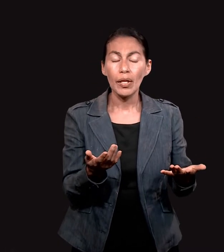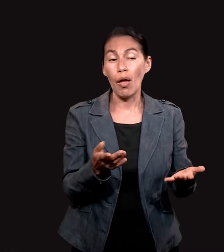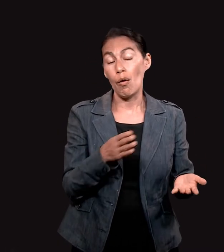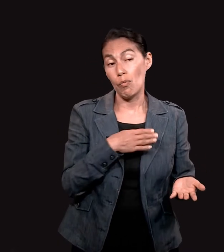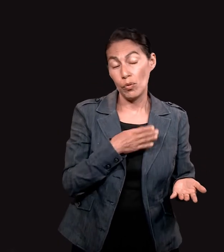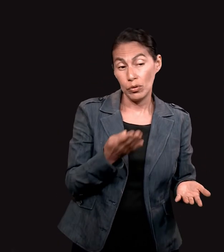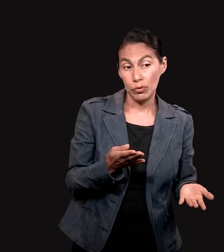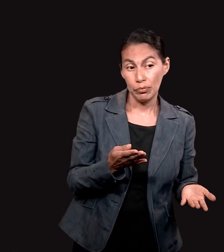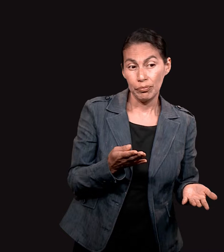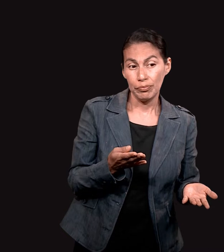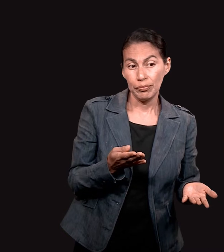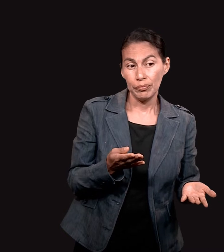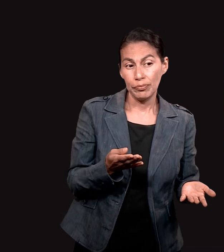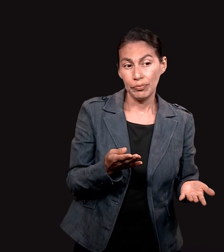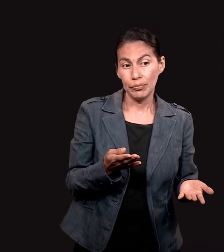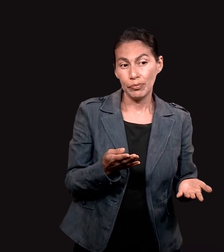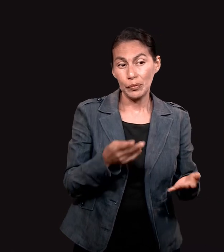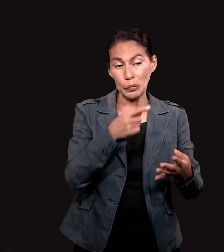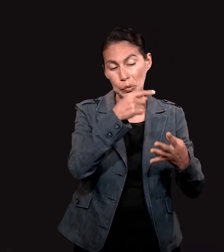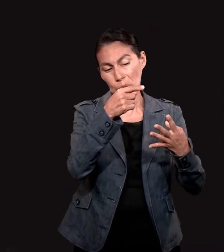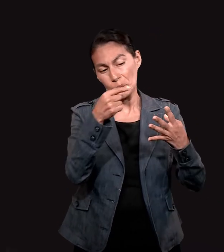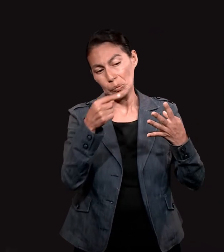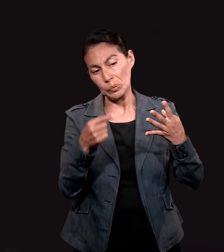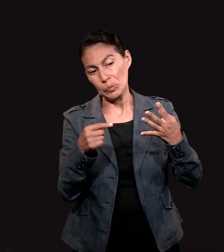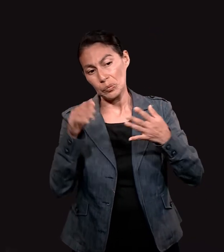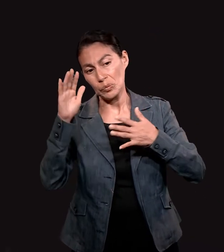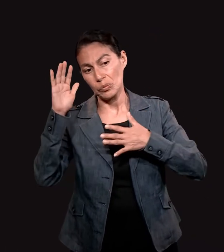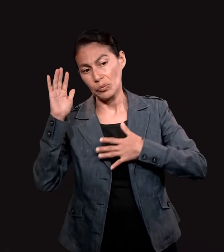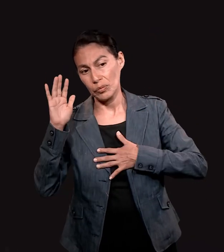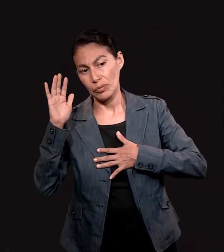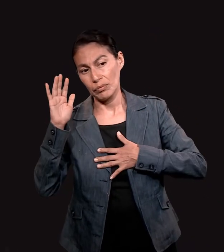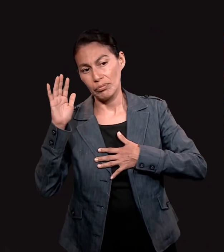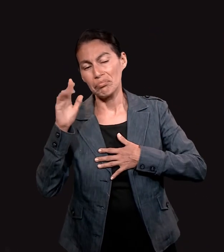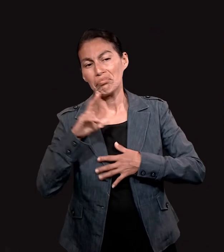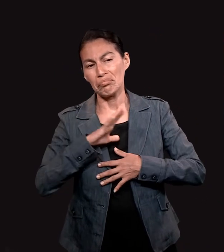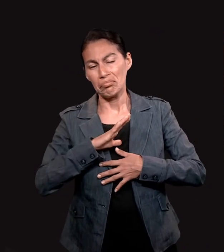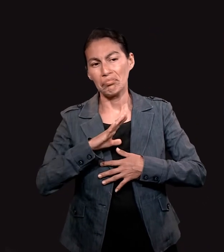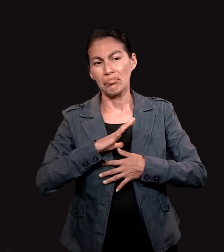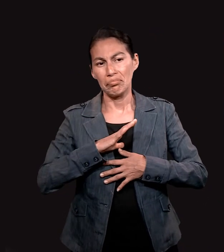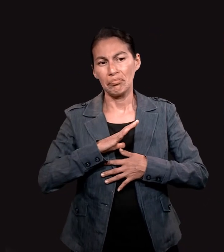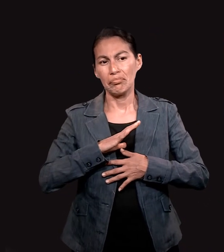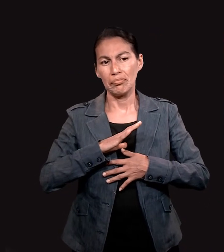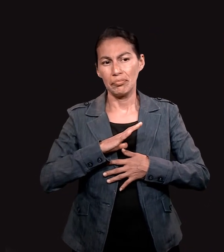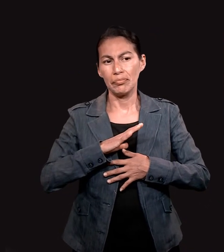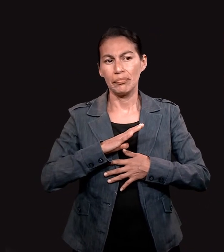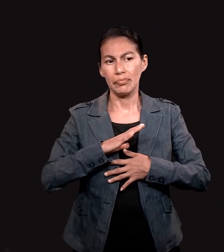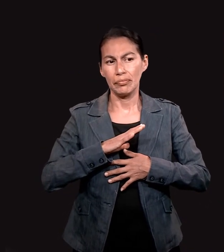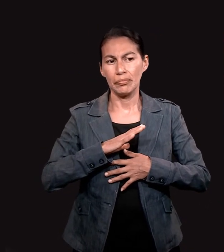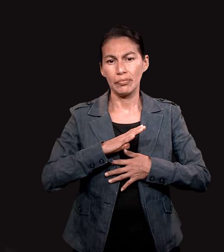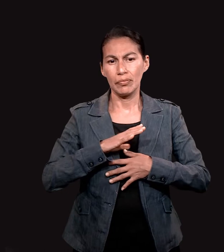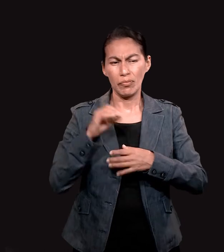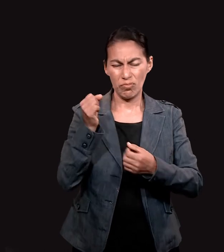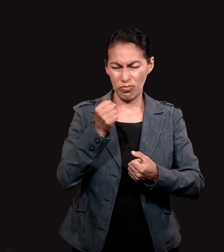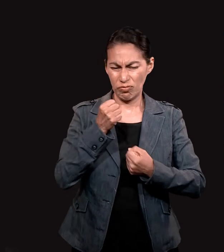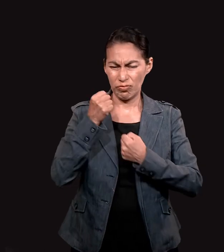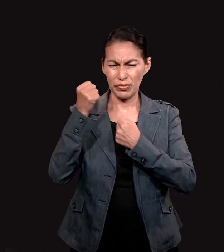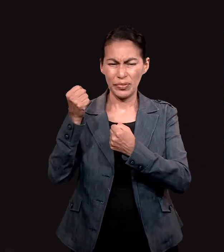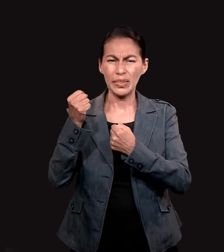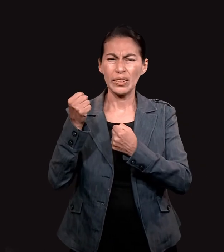la promesa? Bueno, realmente hay muchas. Hay muchas, hay sin muchas, duda. Hay muchas. Sin duda la Biblia nos llena